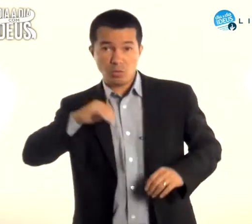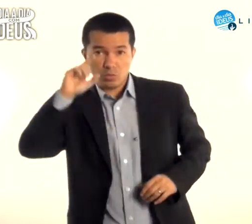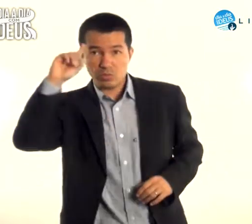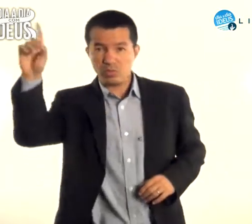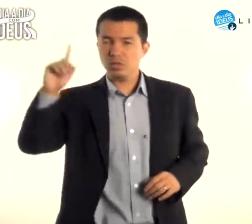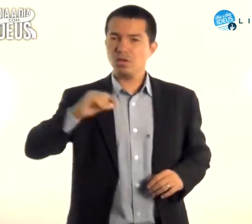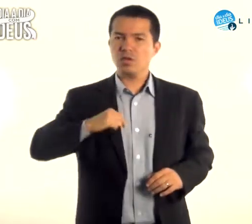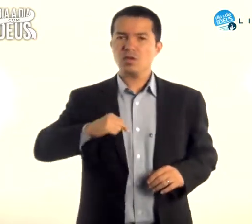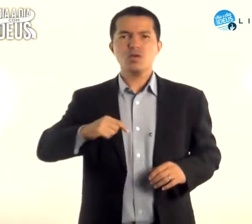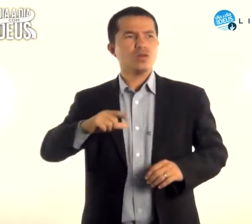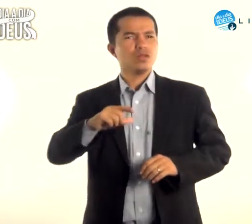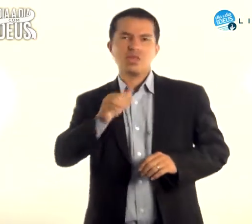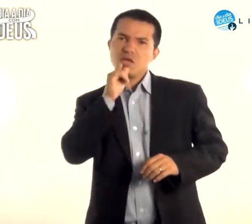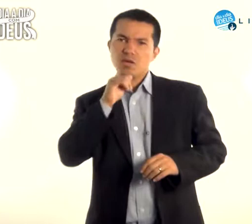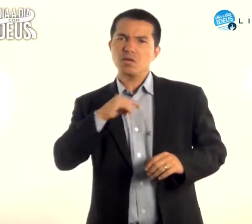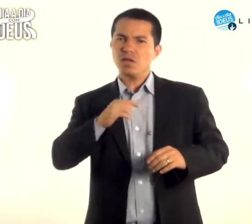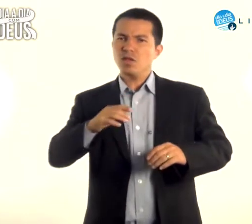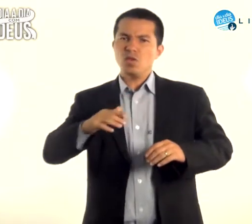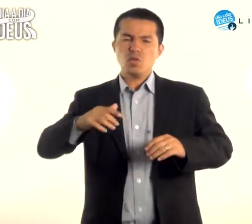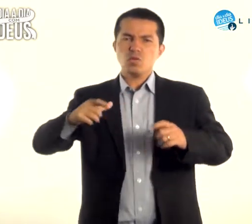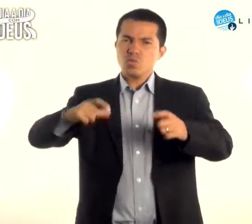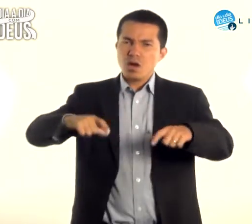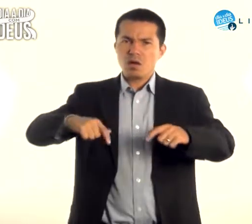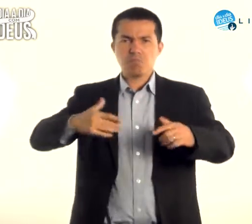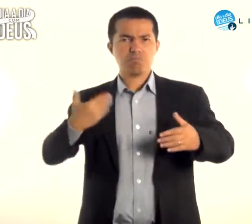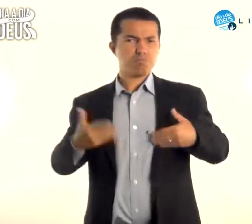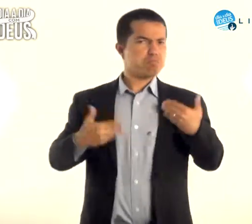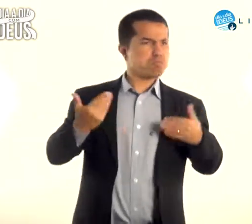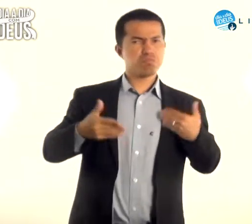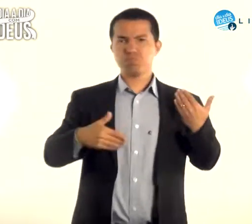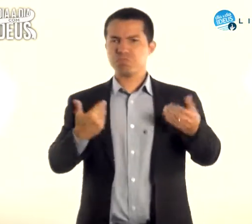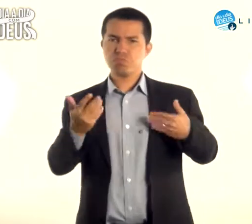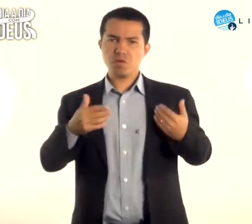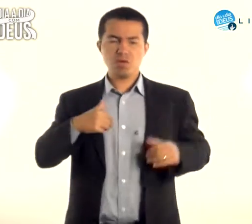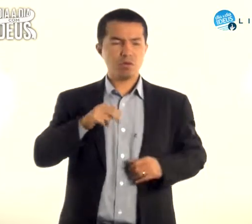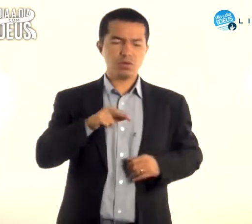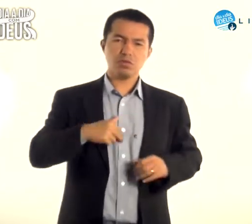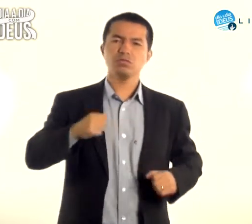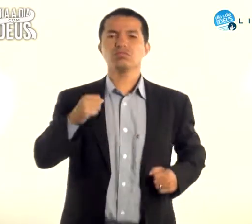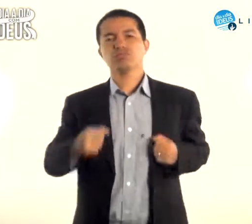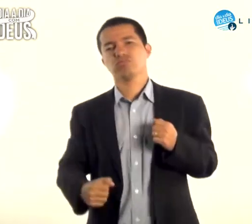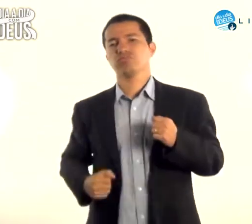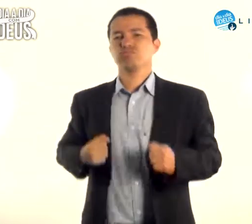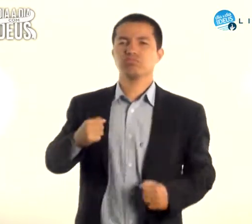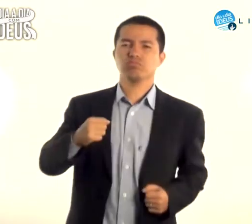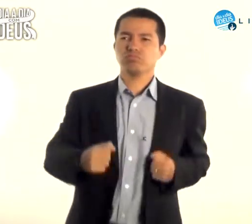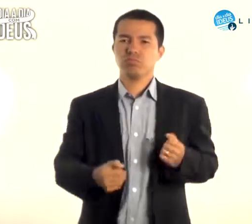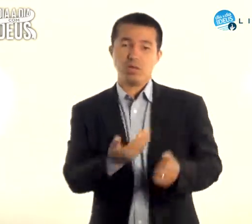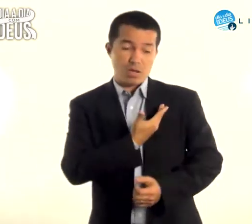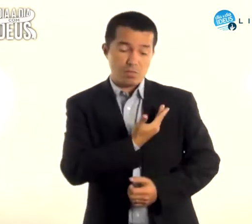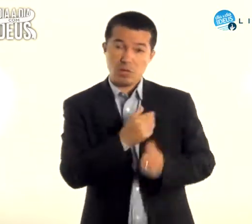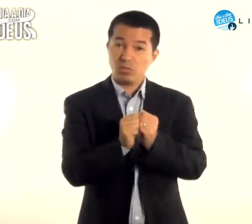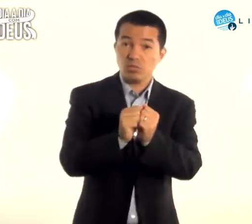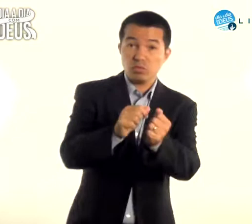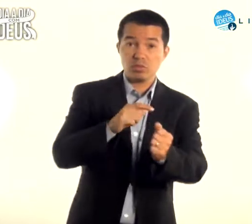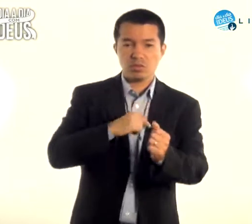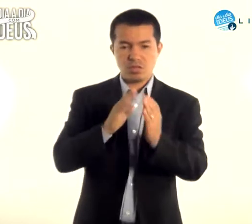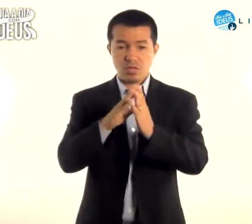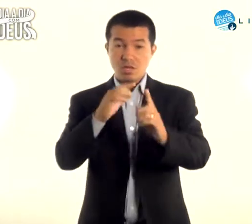no parque, correndo, com alguns amigos aqui da igreja, um dia de sol,